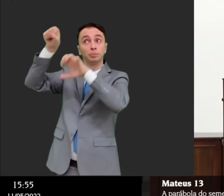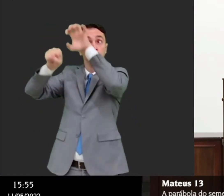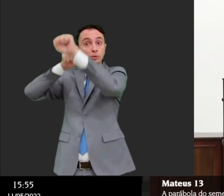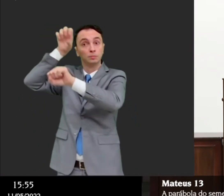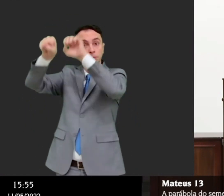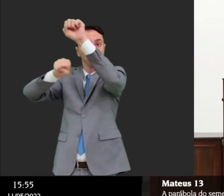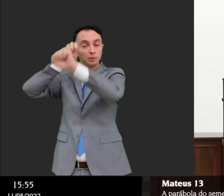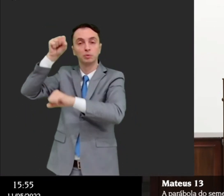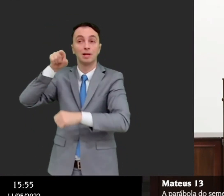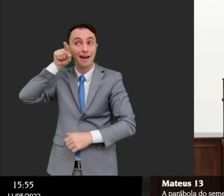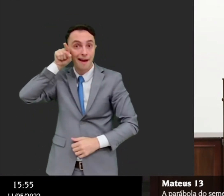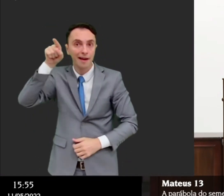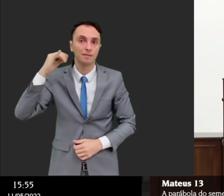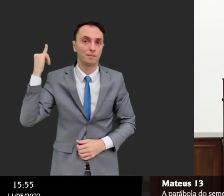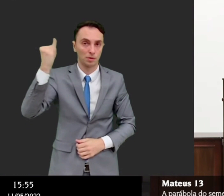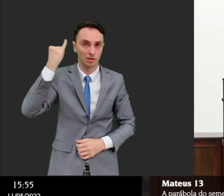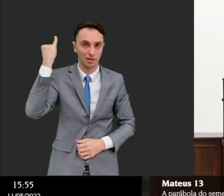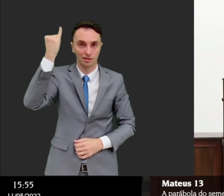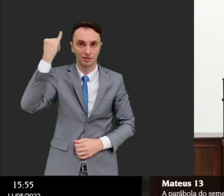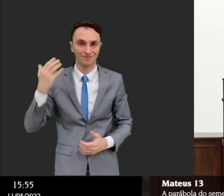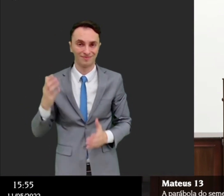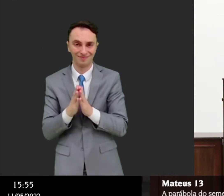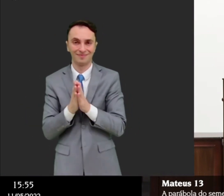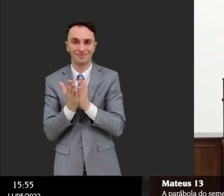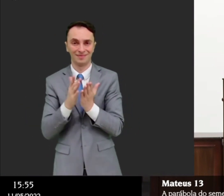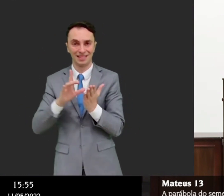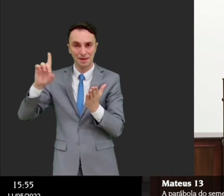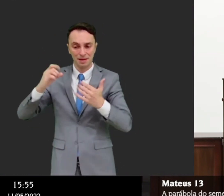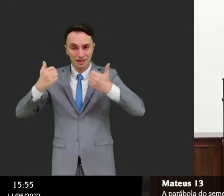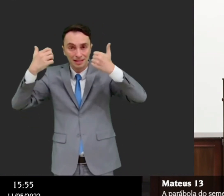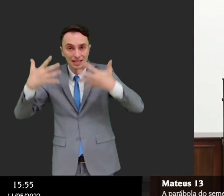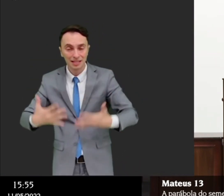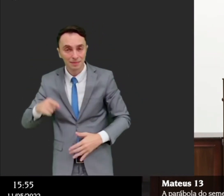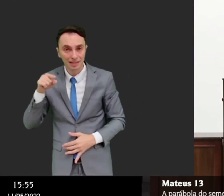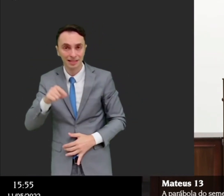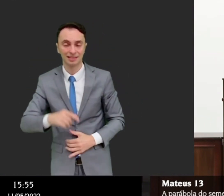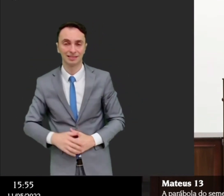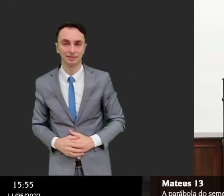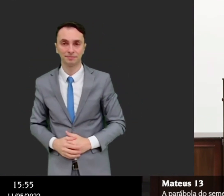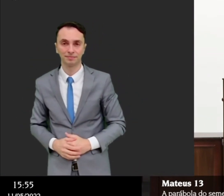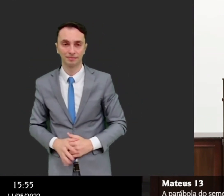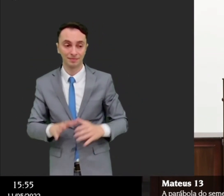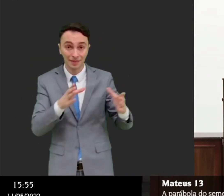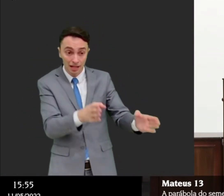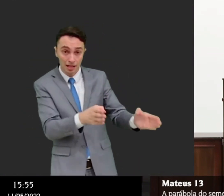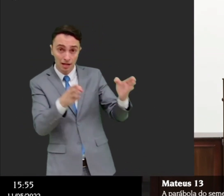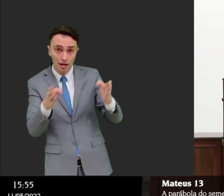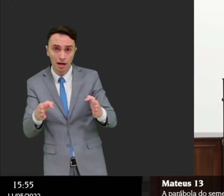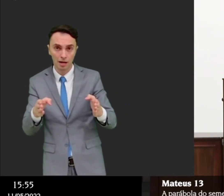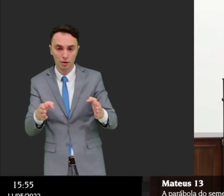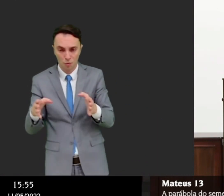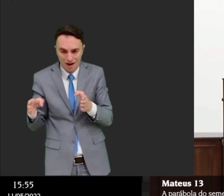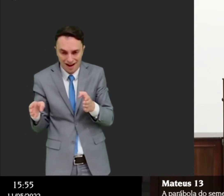Então, a palavra traz assim, irmão. E depois o que caiu entre espinho, cresceram